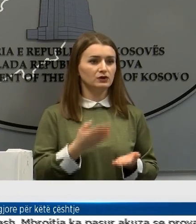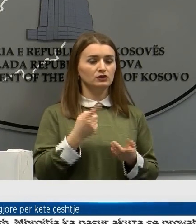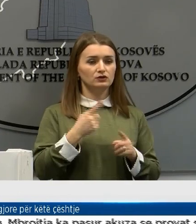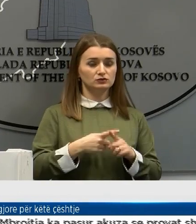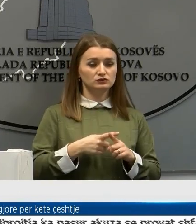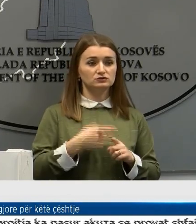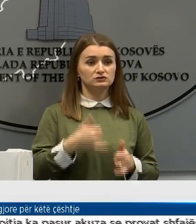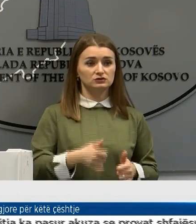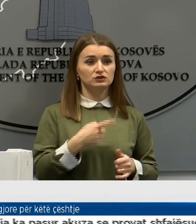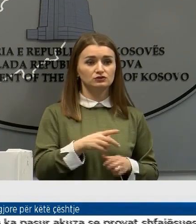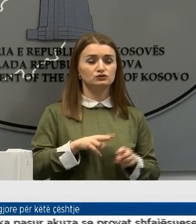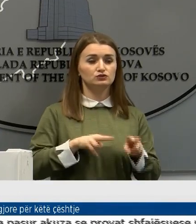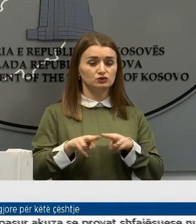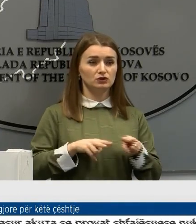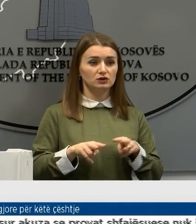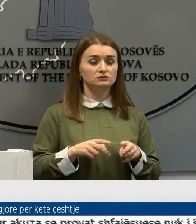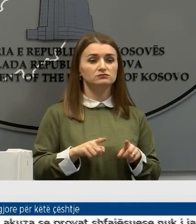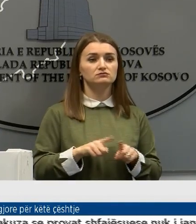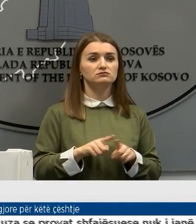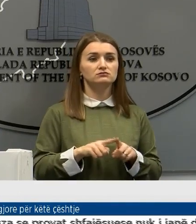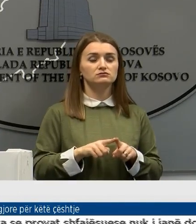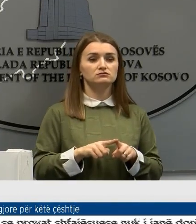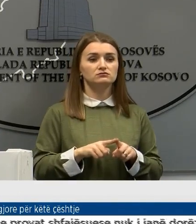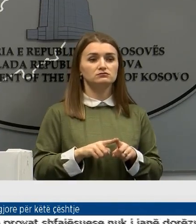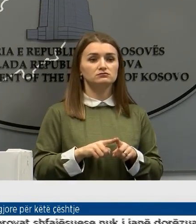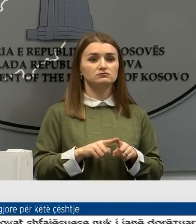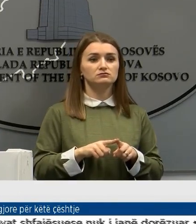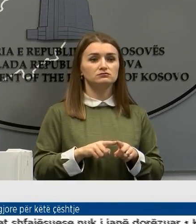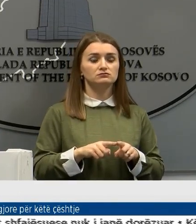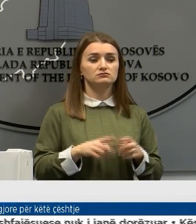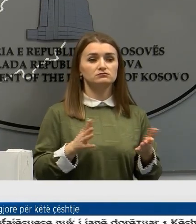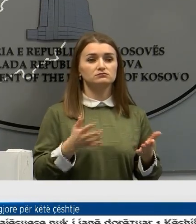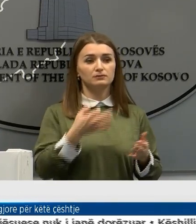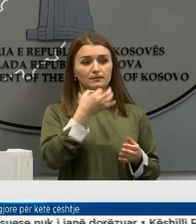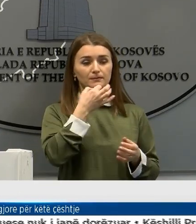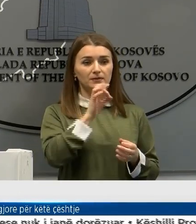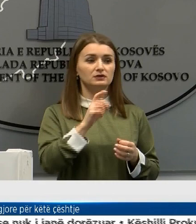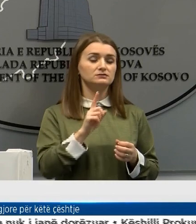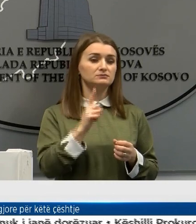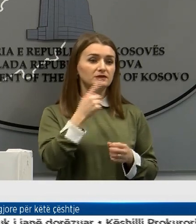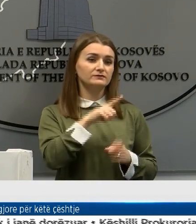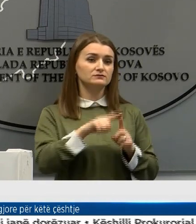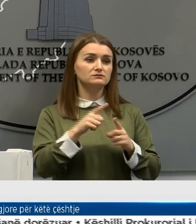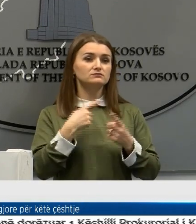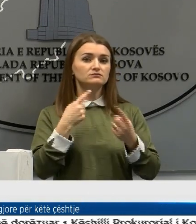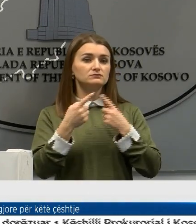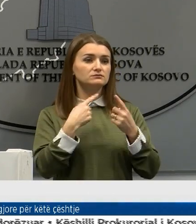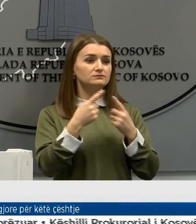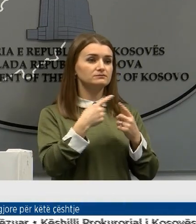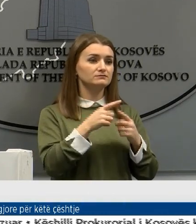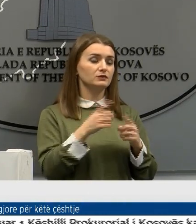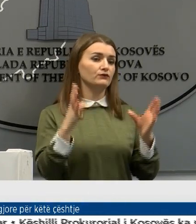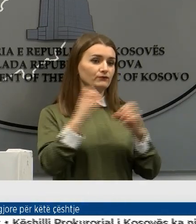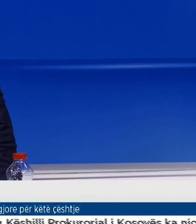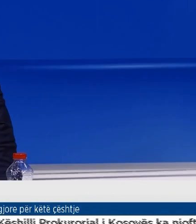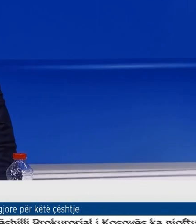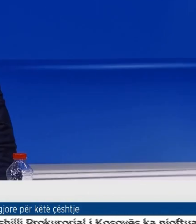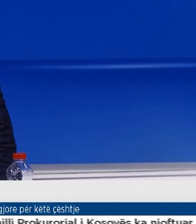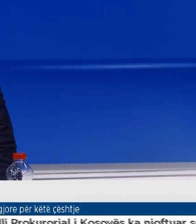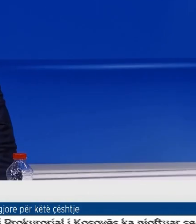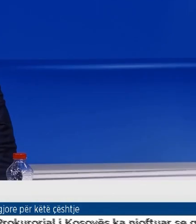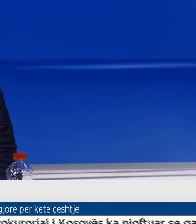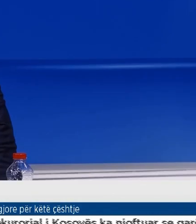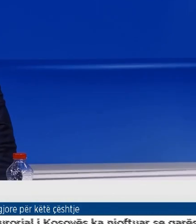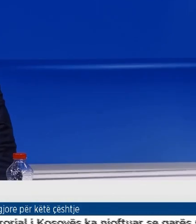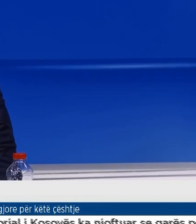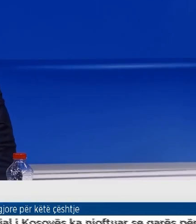që nuk është dashur të marrë vendim me një çështje pa u konsumuar të gjitha shkallët e tjera juridike.